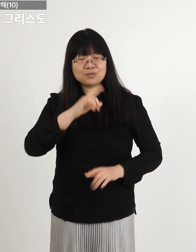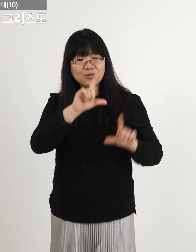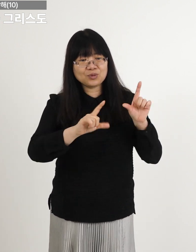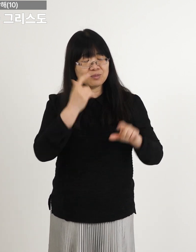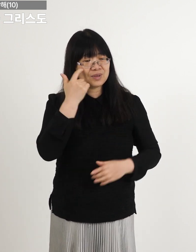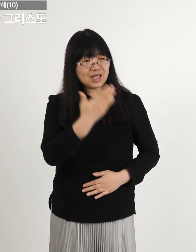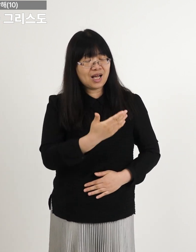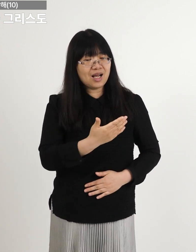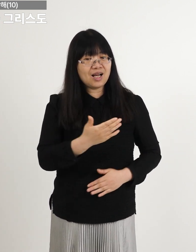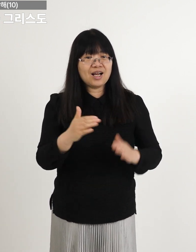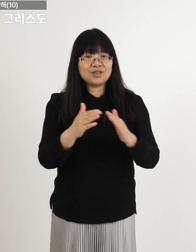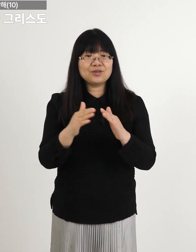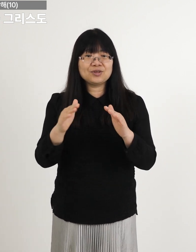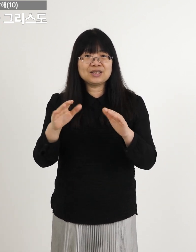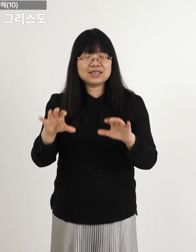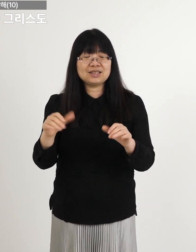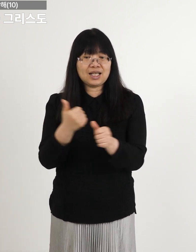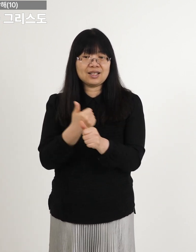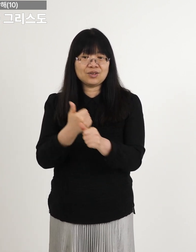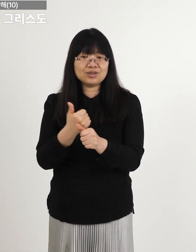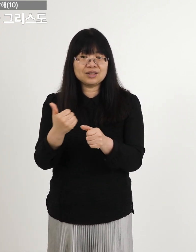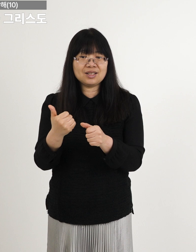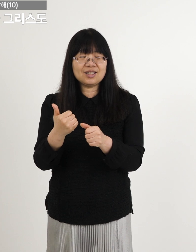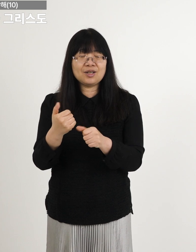이웃집 아저씨로서의 슬픔일까요?